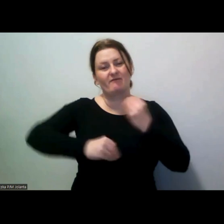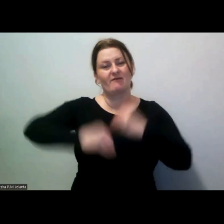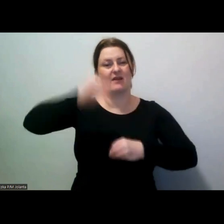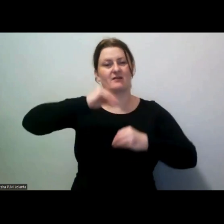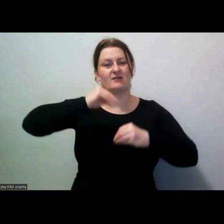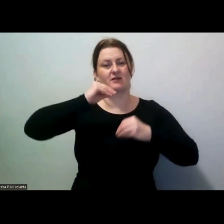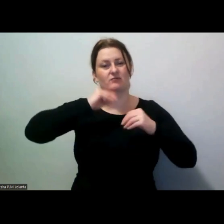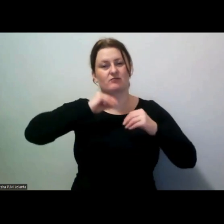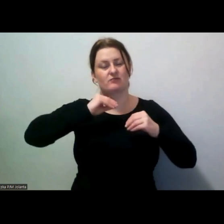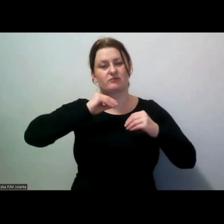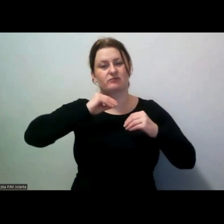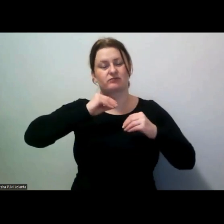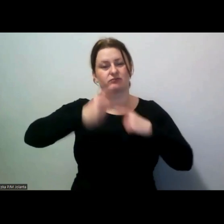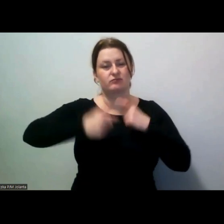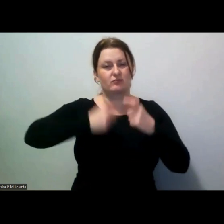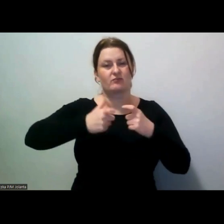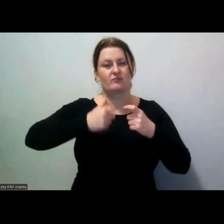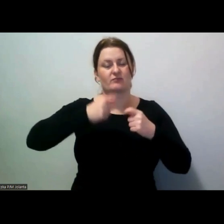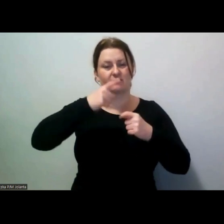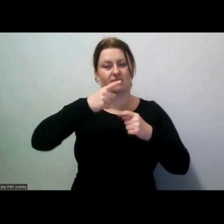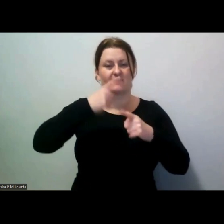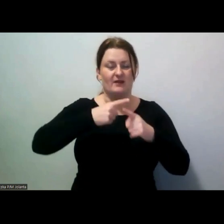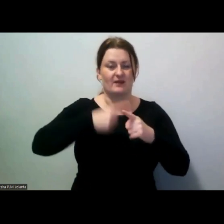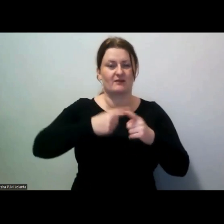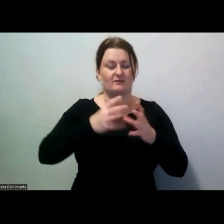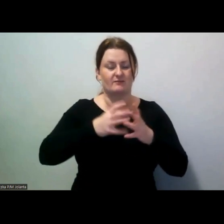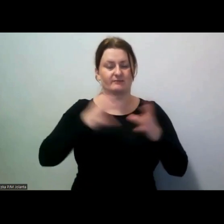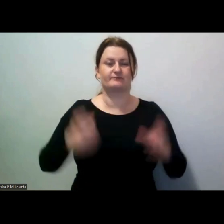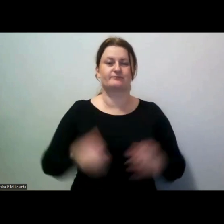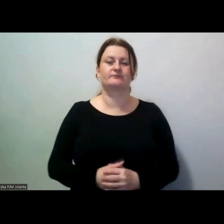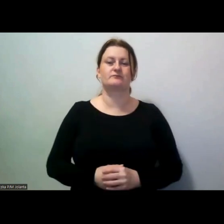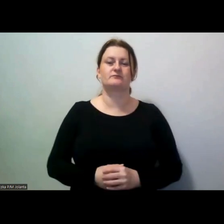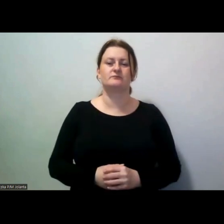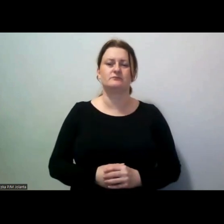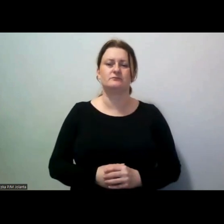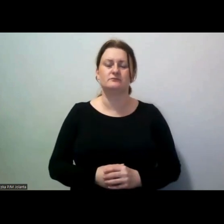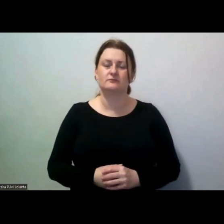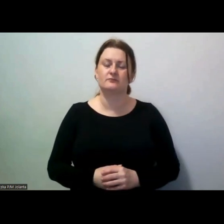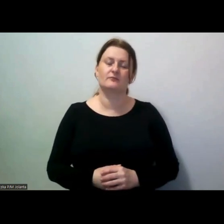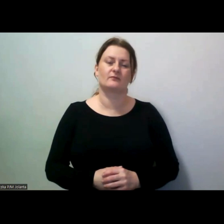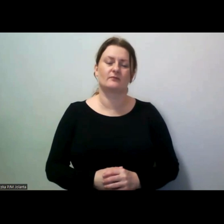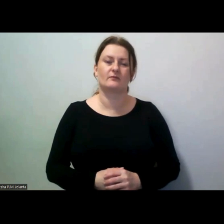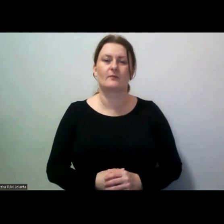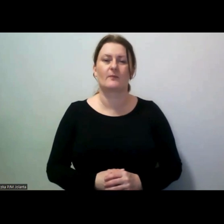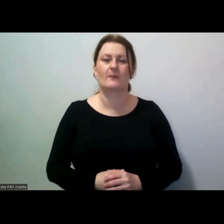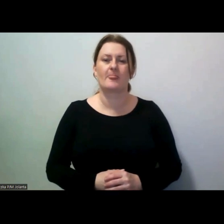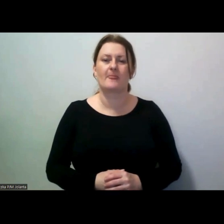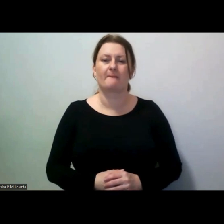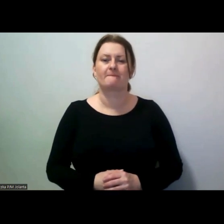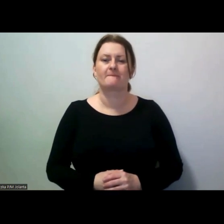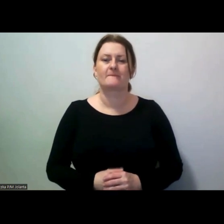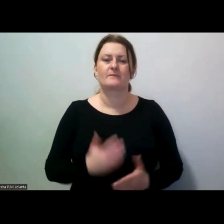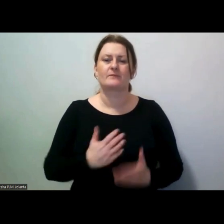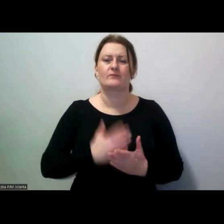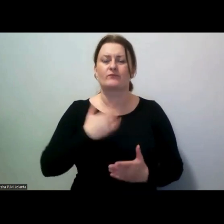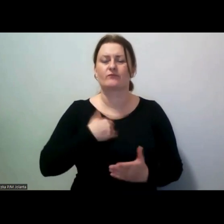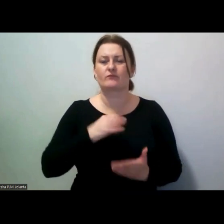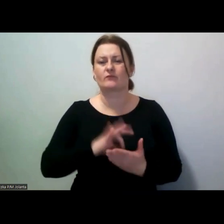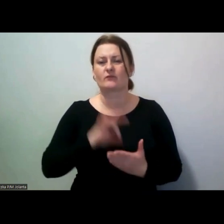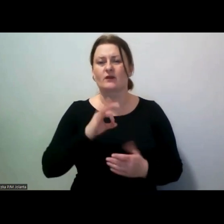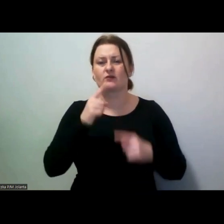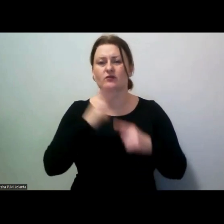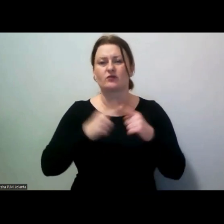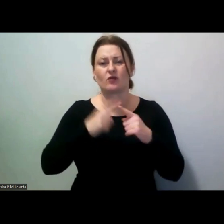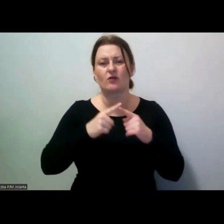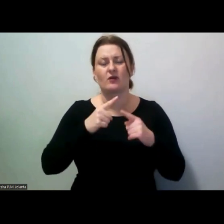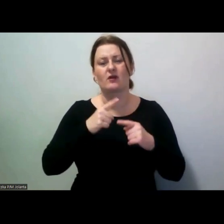kryterium w tej diagnozie. I w takim razie znowu przyłączam się do energii tłumu i tylko się upewnię, bo chyba trochę pani odpowiedziała